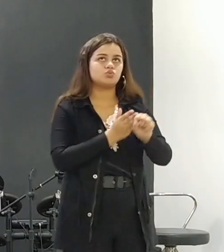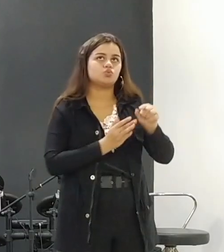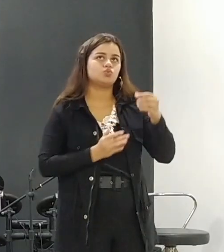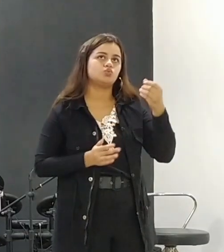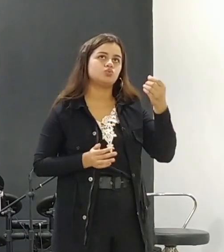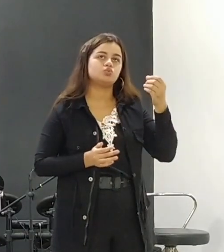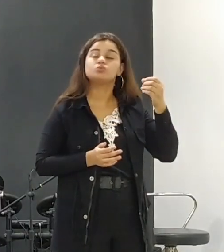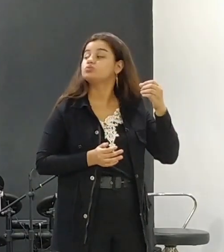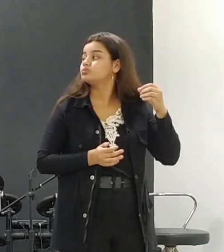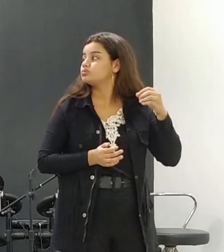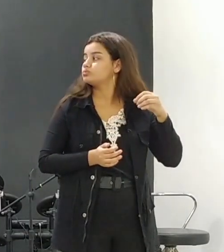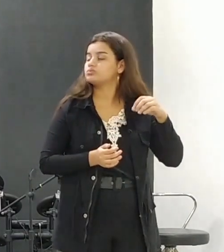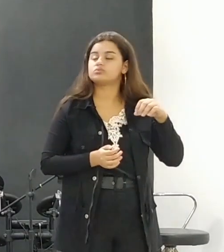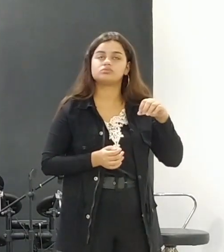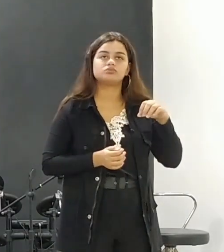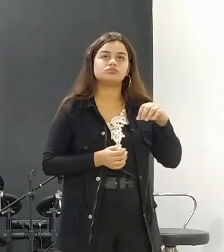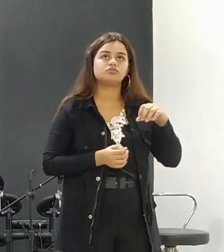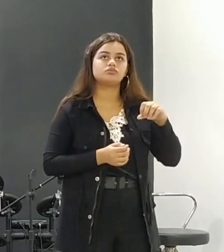de número